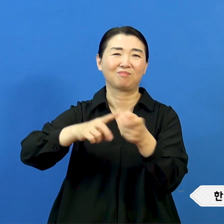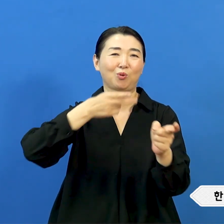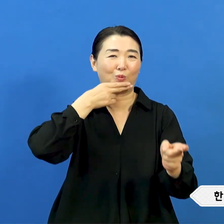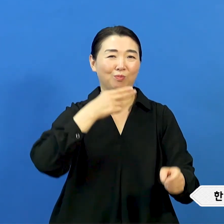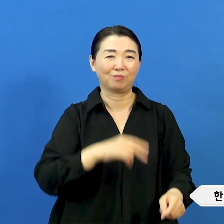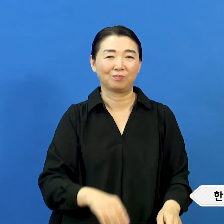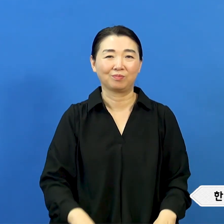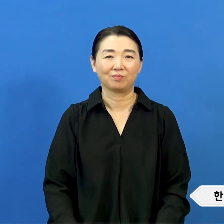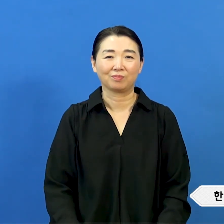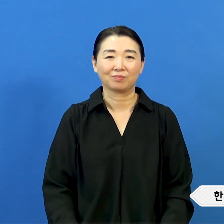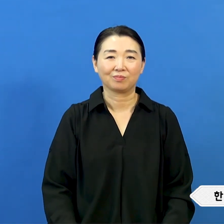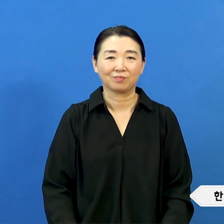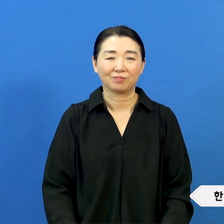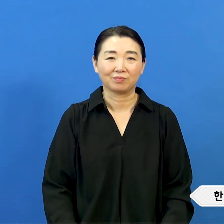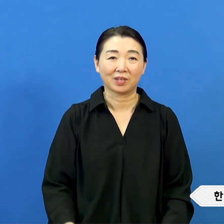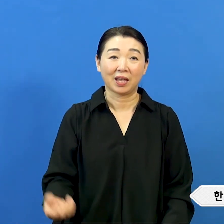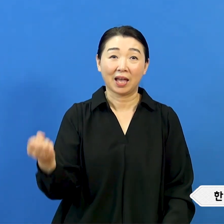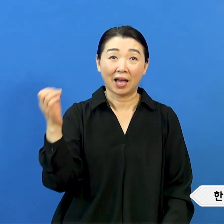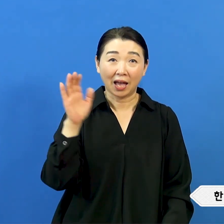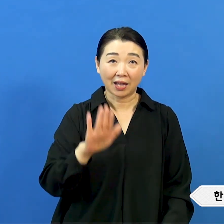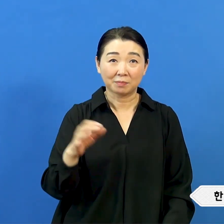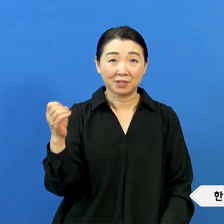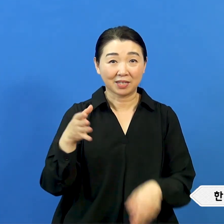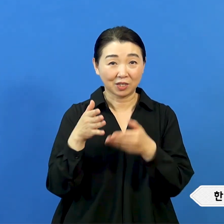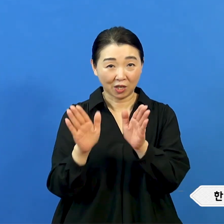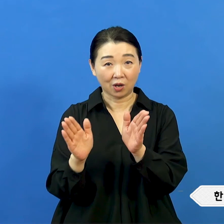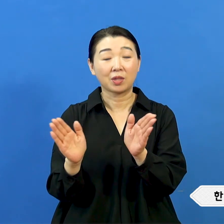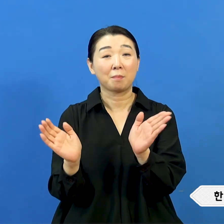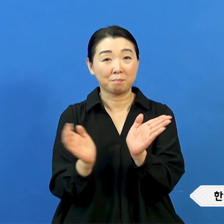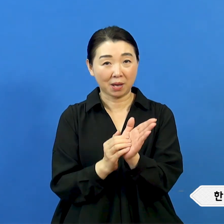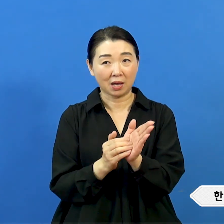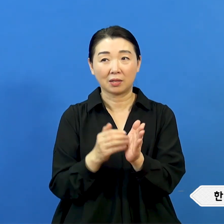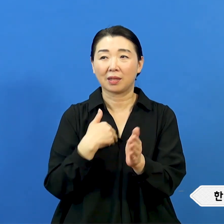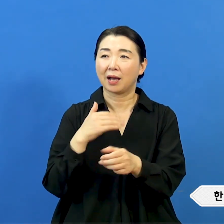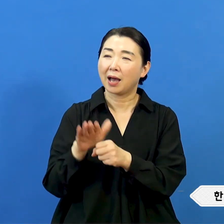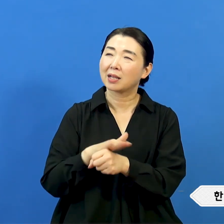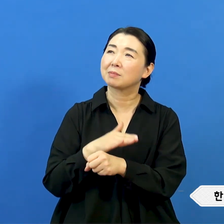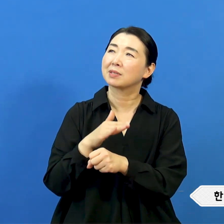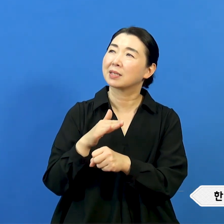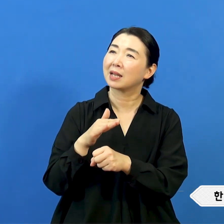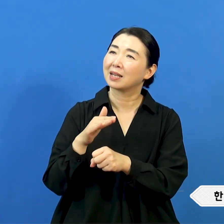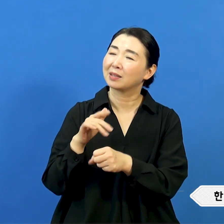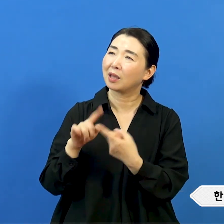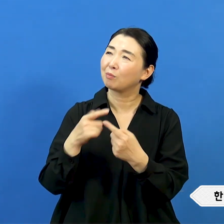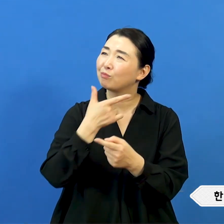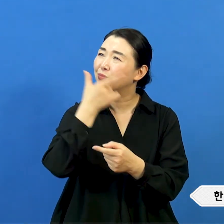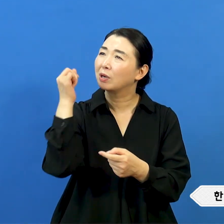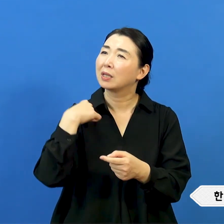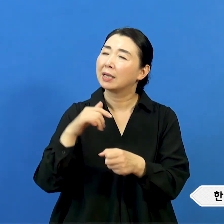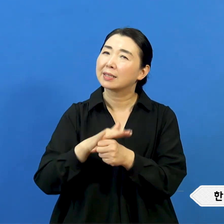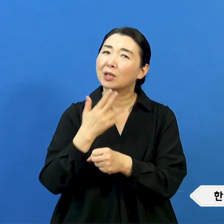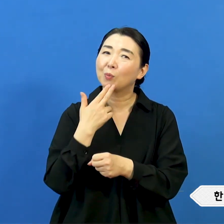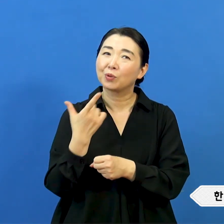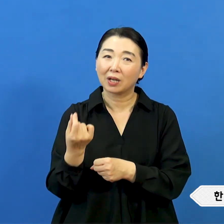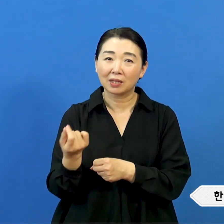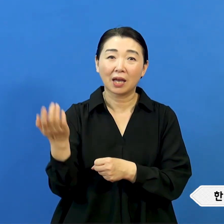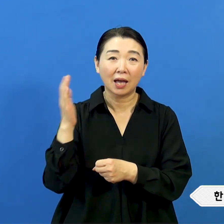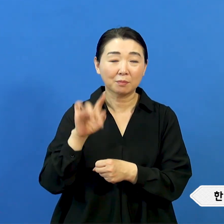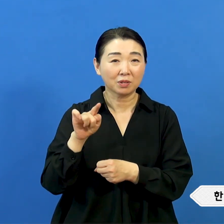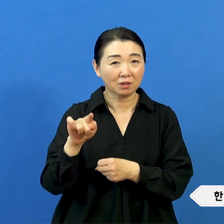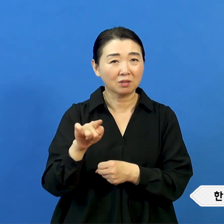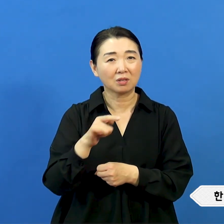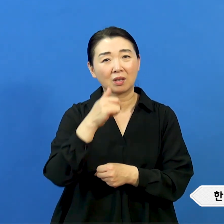그러나 중생했기 때문에 내가 하나님에 대한 사랑이 부족한데, 사랑이 없는 것 같은데, 그것이